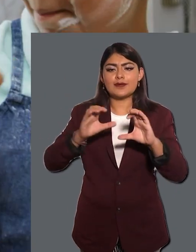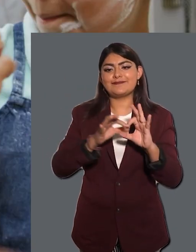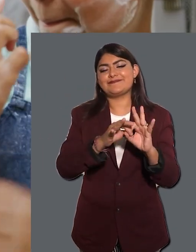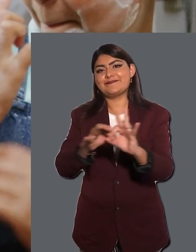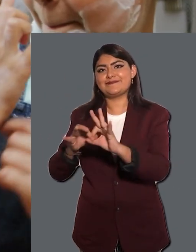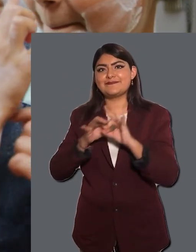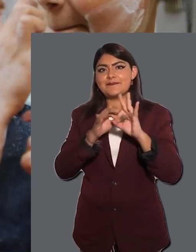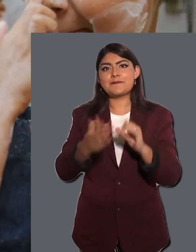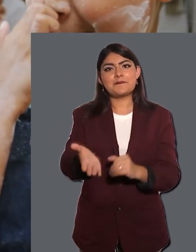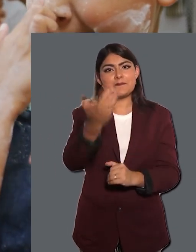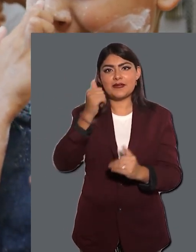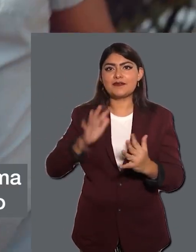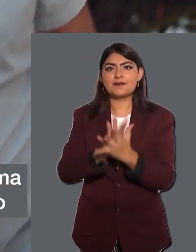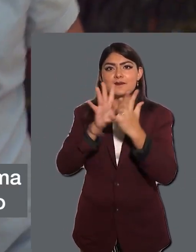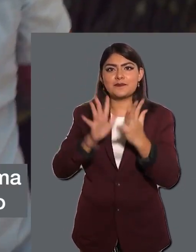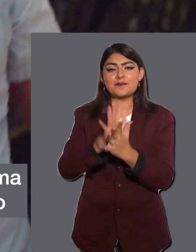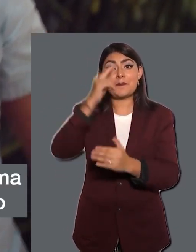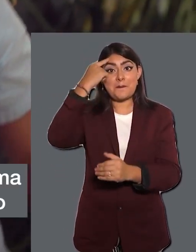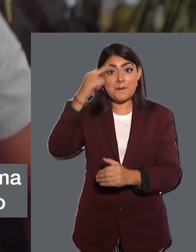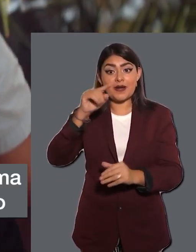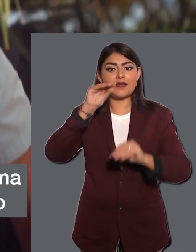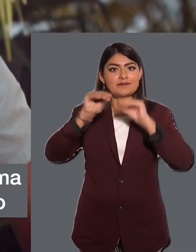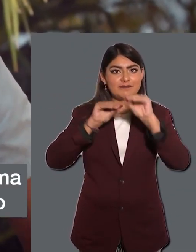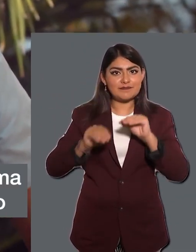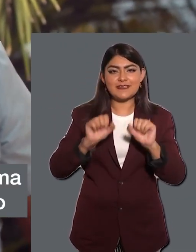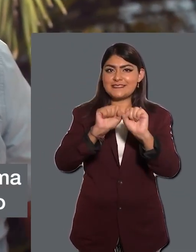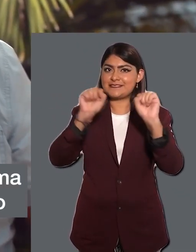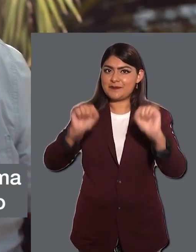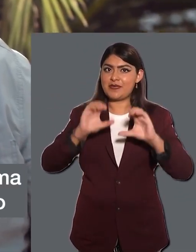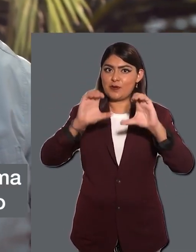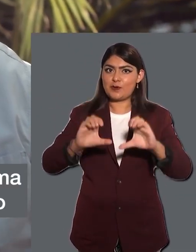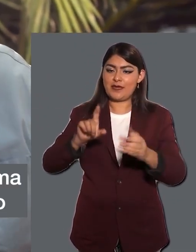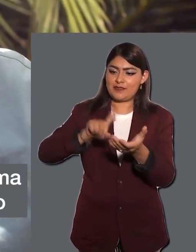sistemadecuidados.congresocdmx.gov.mx. El cuidado nos une. Participa en la construcción del